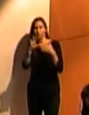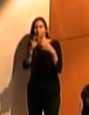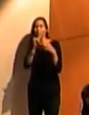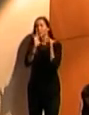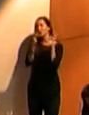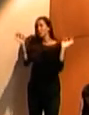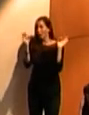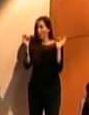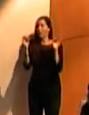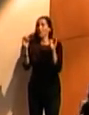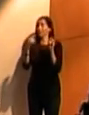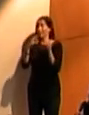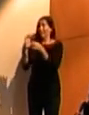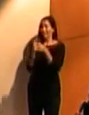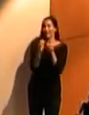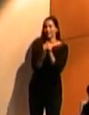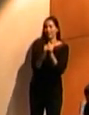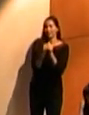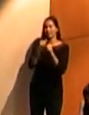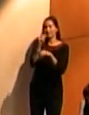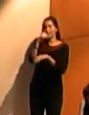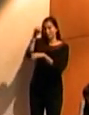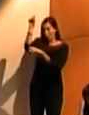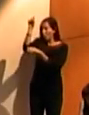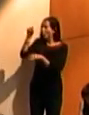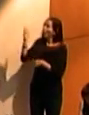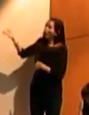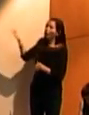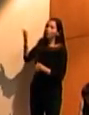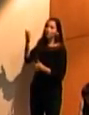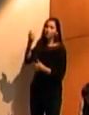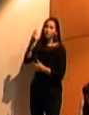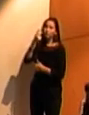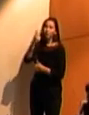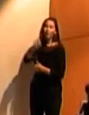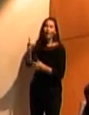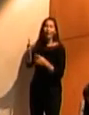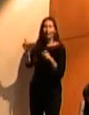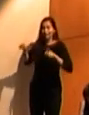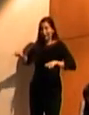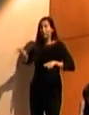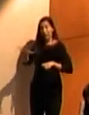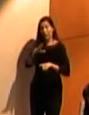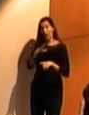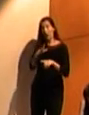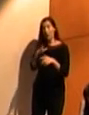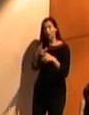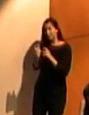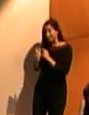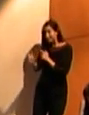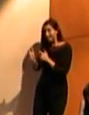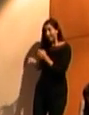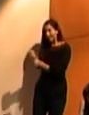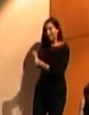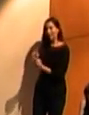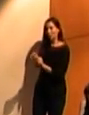Partie CO et qui sont associés, alors là on ne le voit pas, un dispositif de cartes qui permettent de préparer son trajet et un dispositif